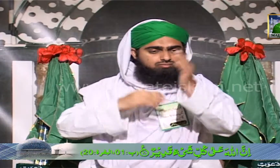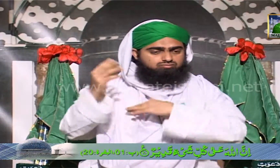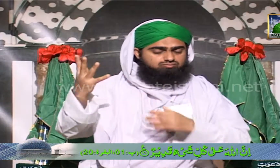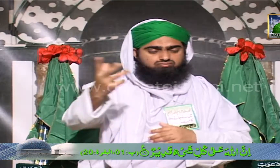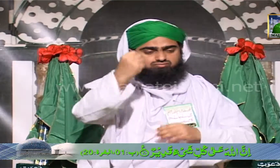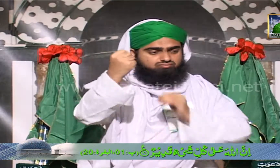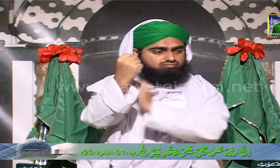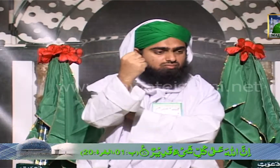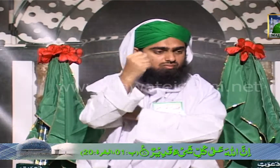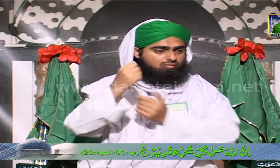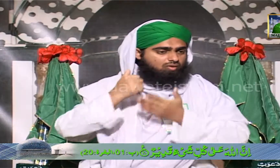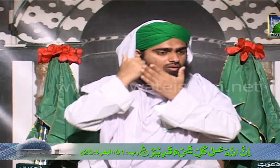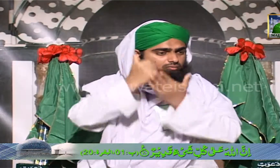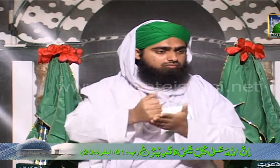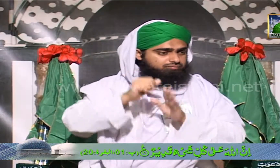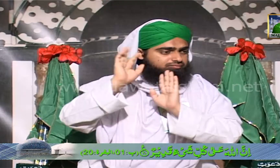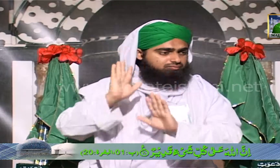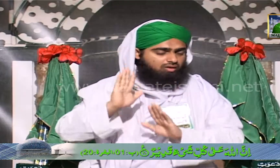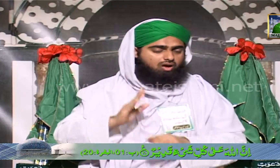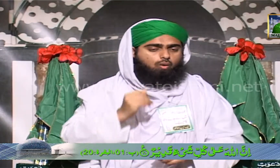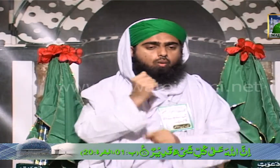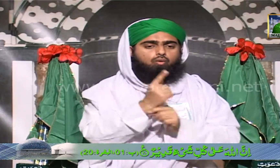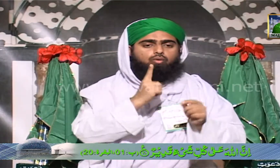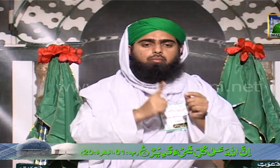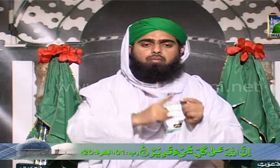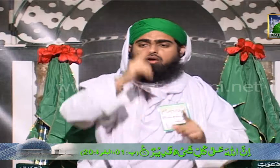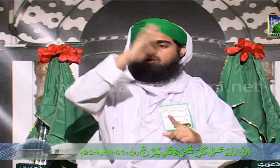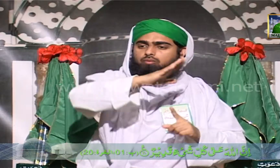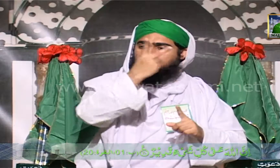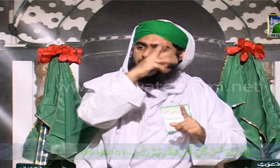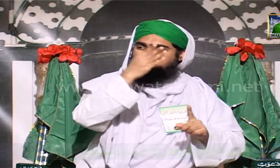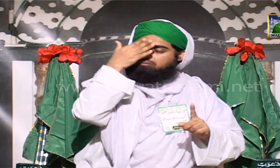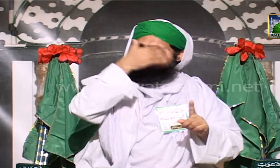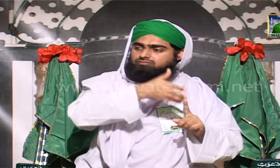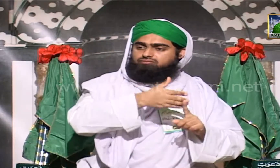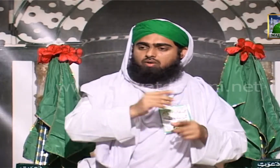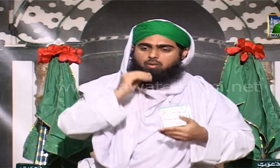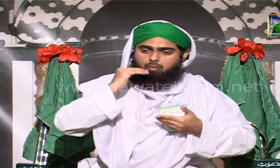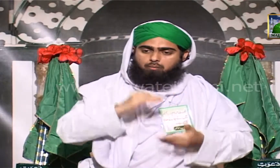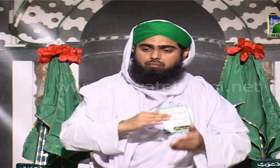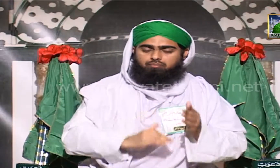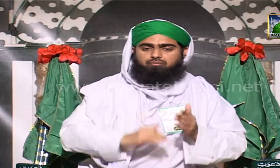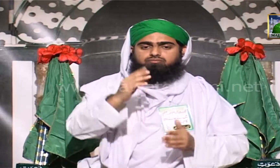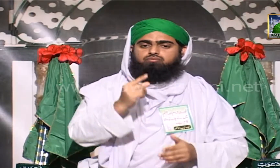قدرت کاملہ کے سبب میرے مرشد پاک شہنشاہ بغداد حضور غوث پاک رضی اللہ تعالیٰ عنہ